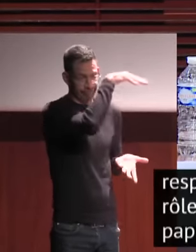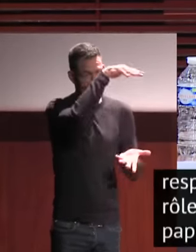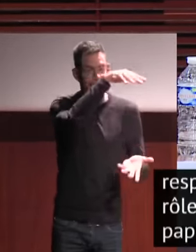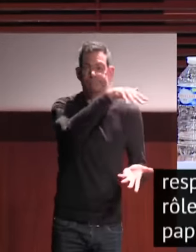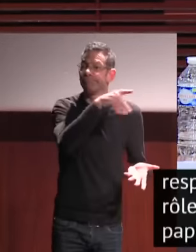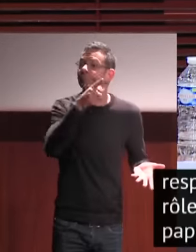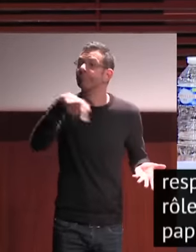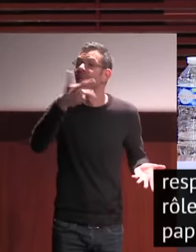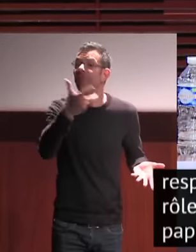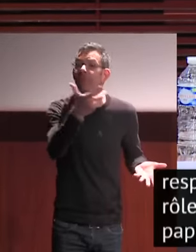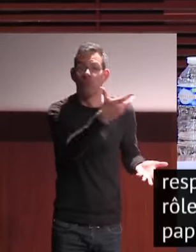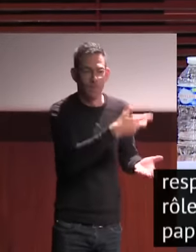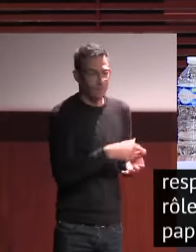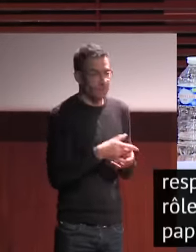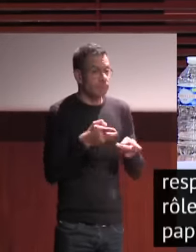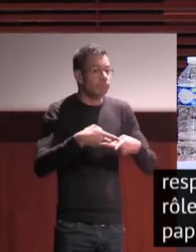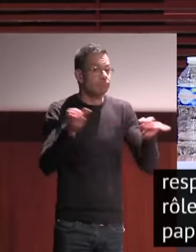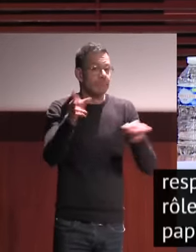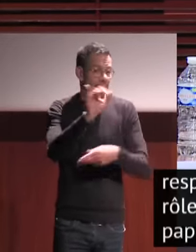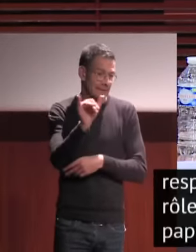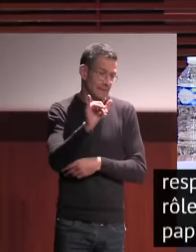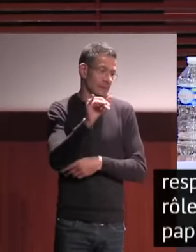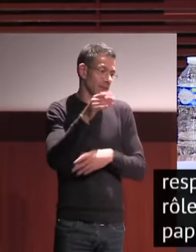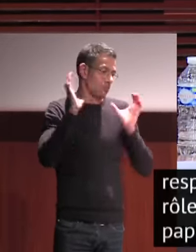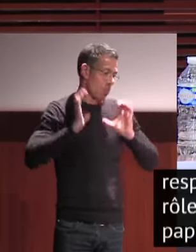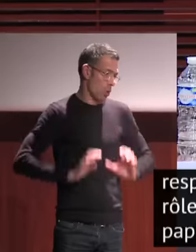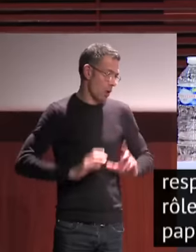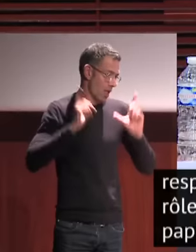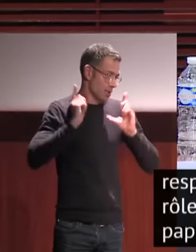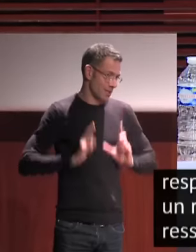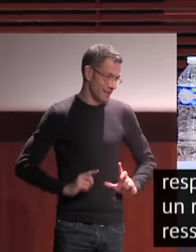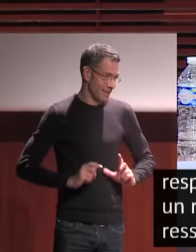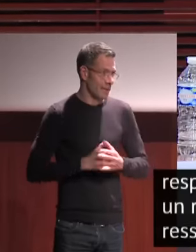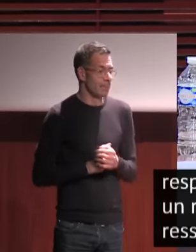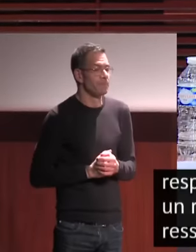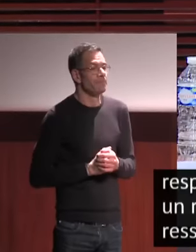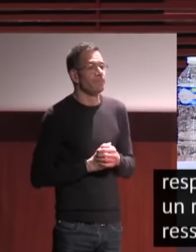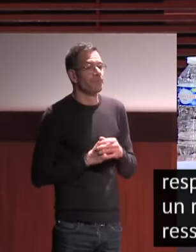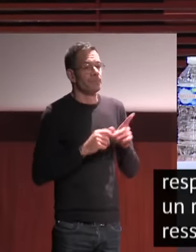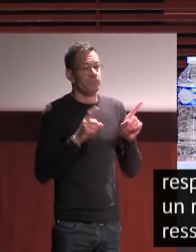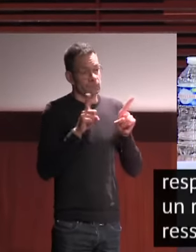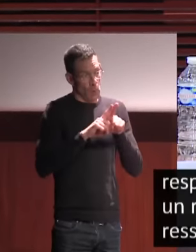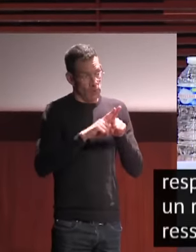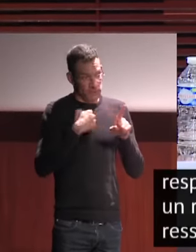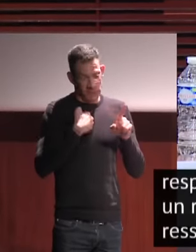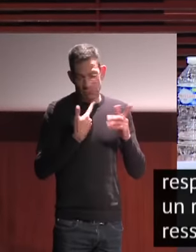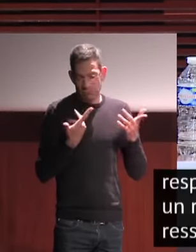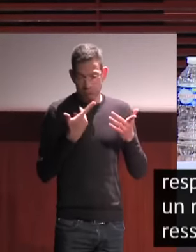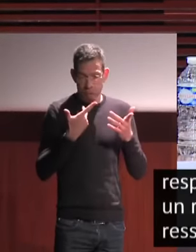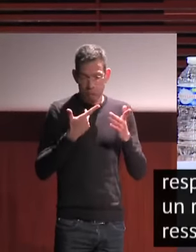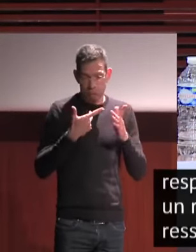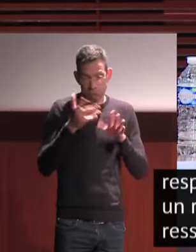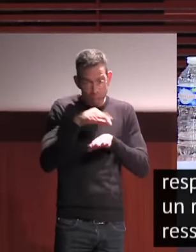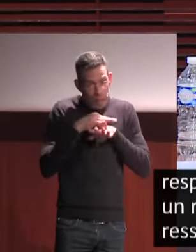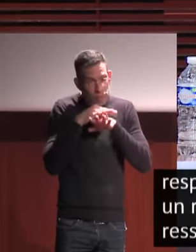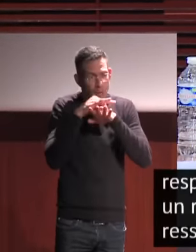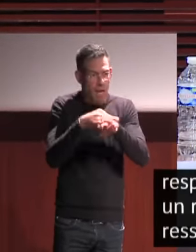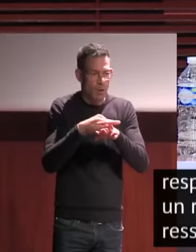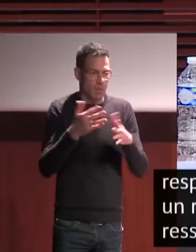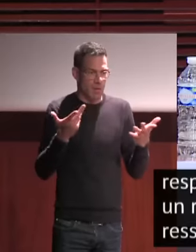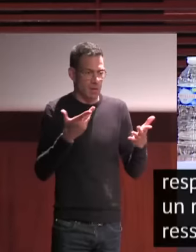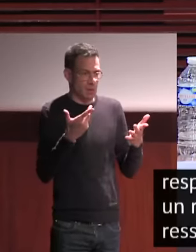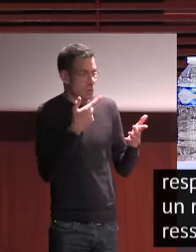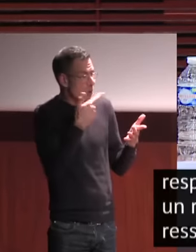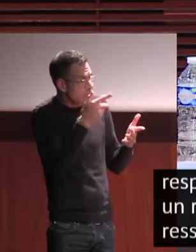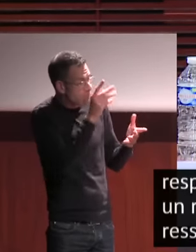donc essentiellement de collégiens et de lycéens. J'ai également un rôle d'accompagnement, donc de mise en accessibilité en